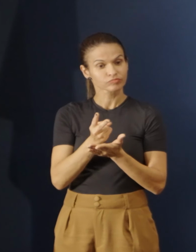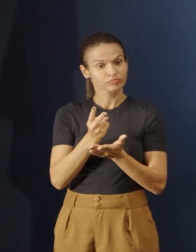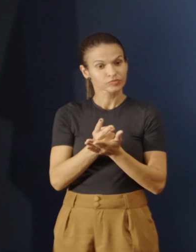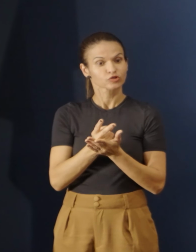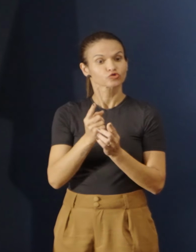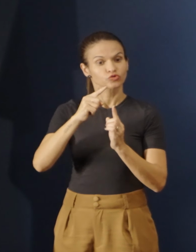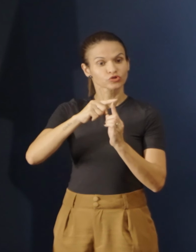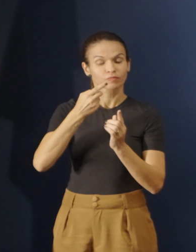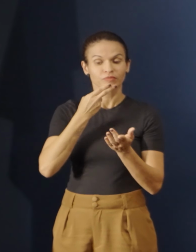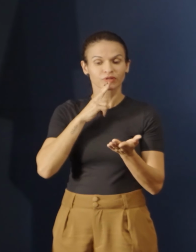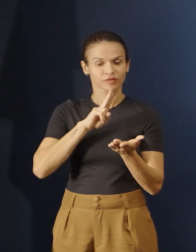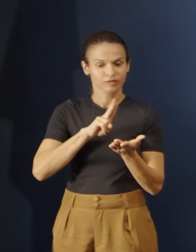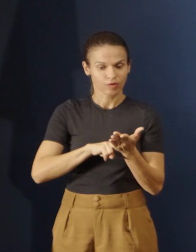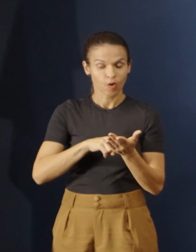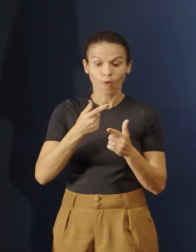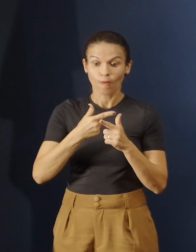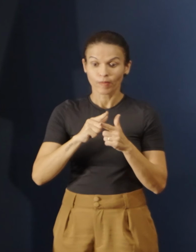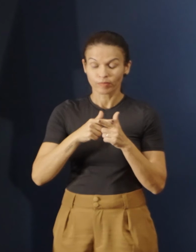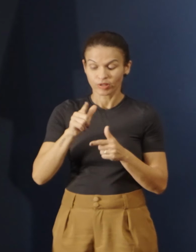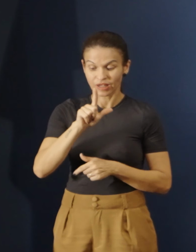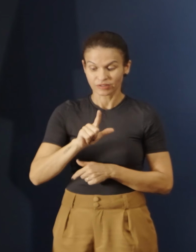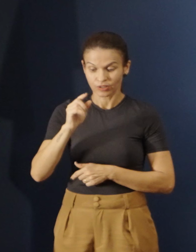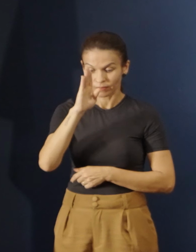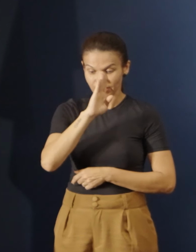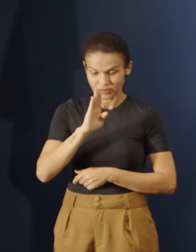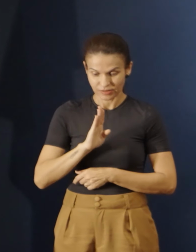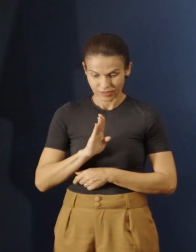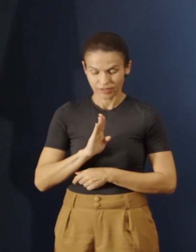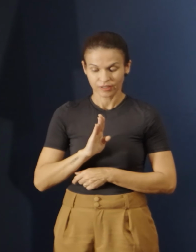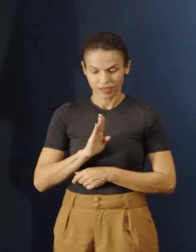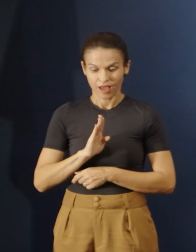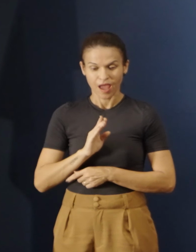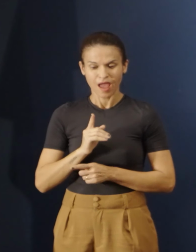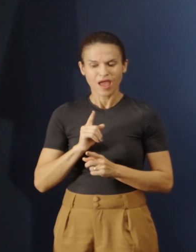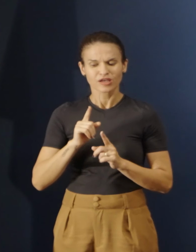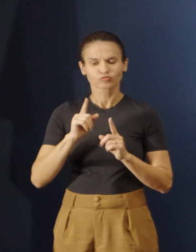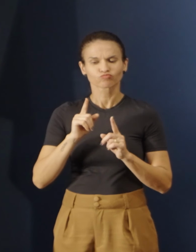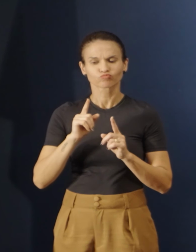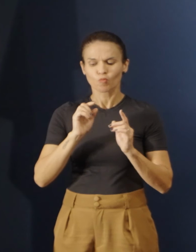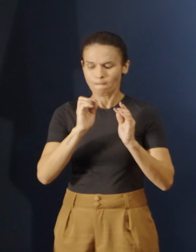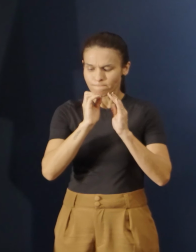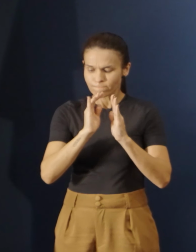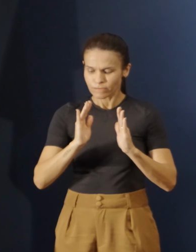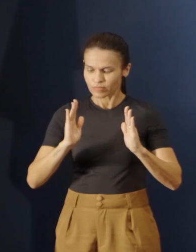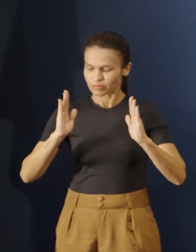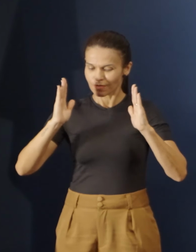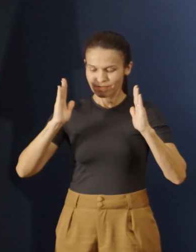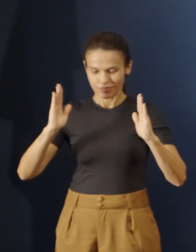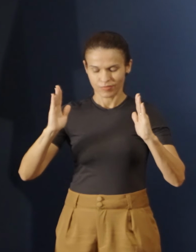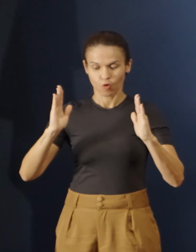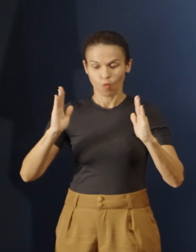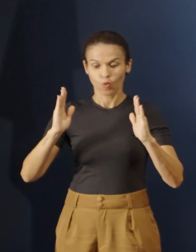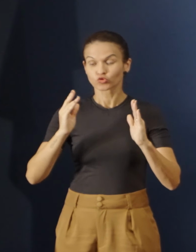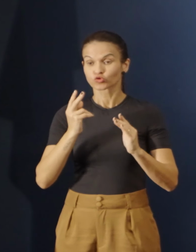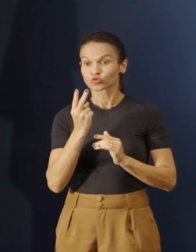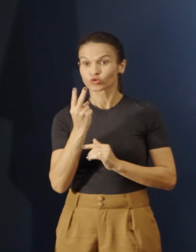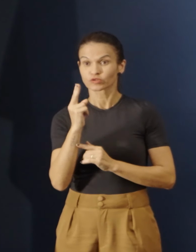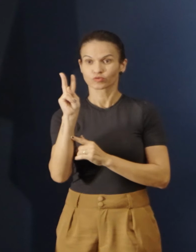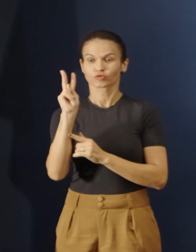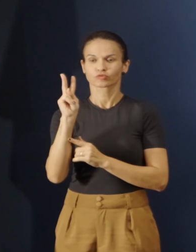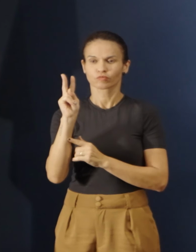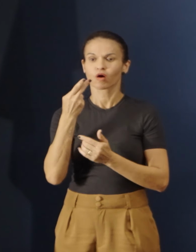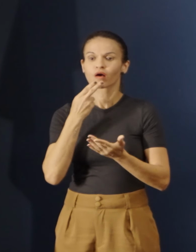gênero epistolar. O problema é que na literatura brasileira é uma questão de cronologia. Quais foram os dois últimos